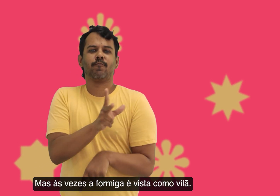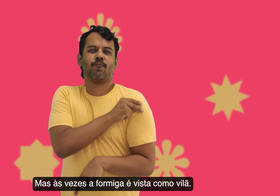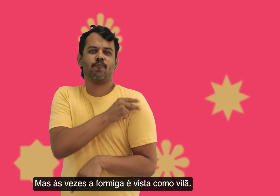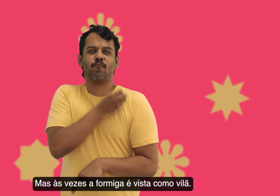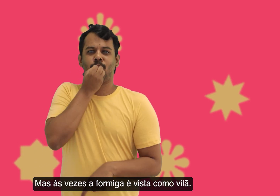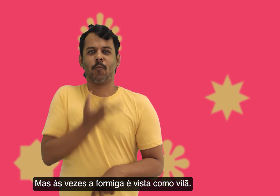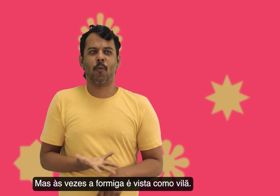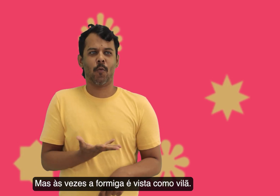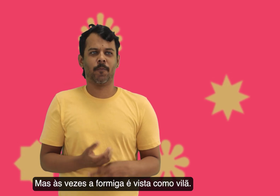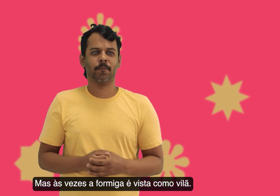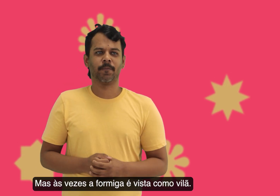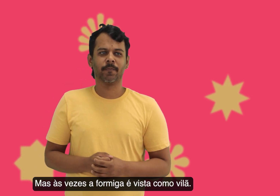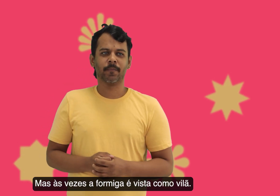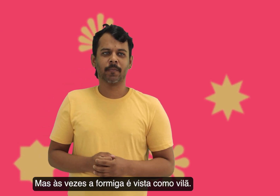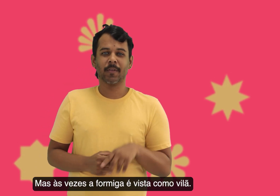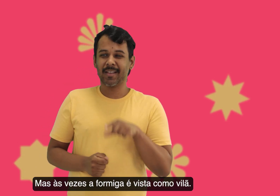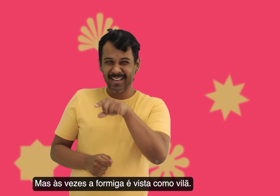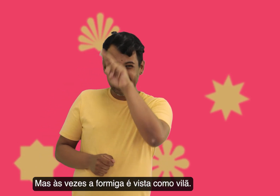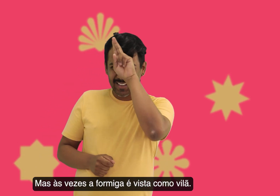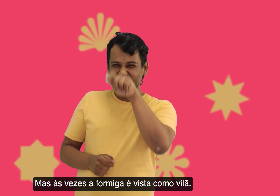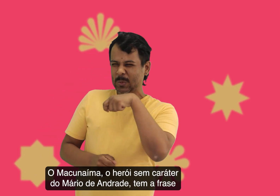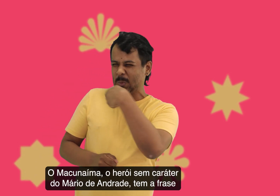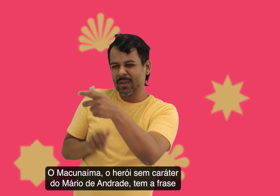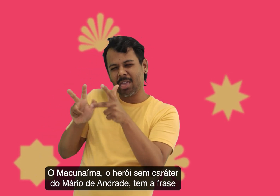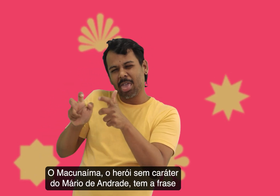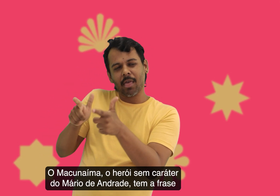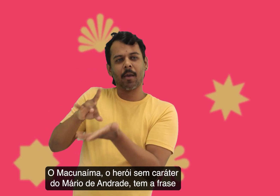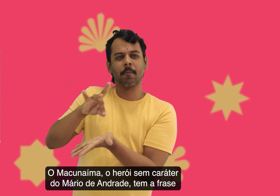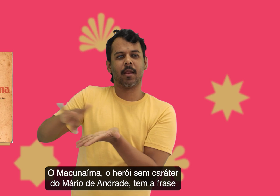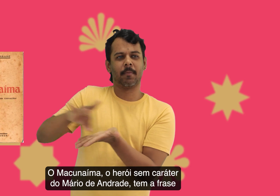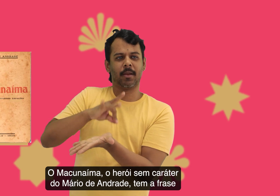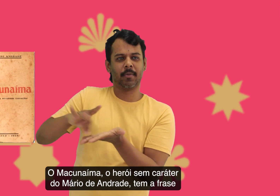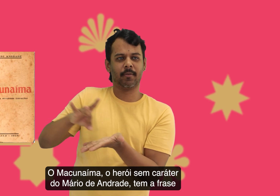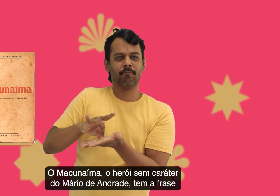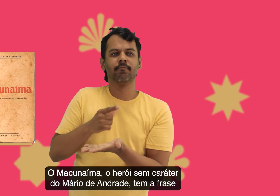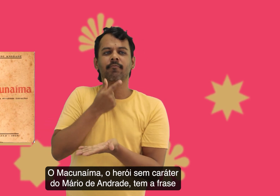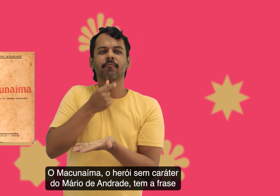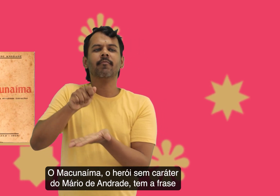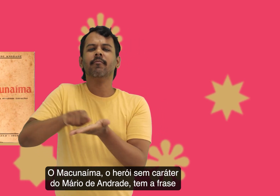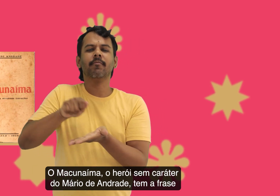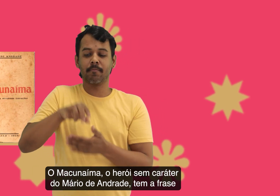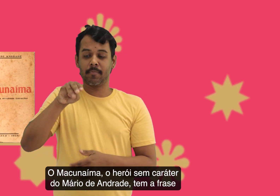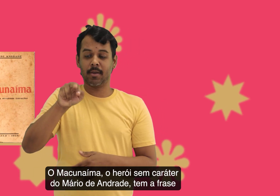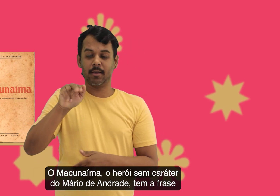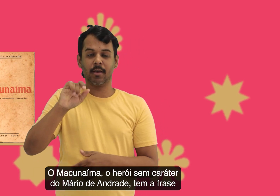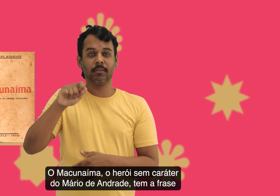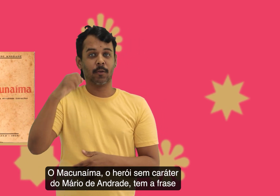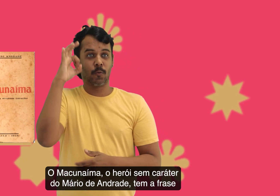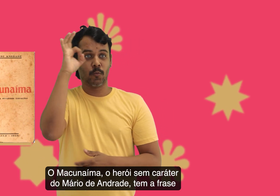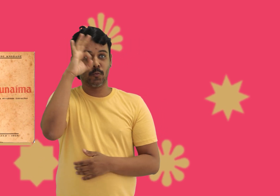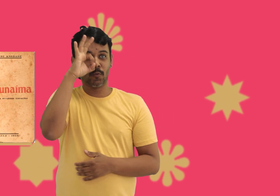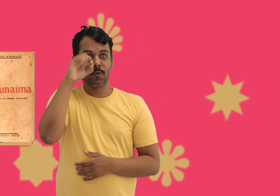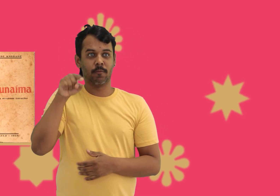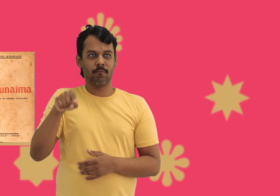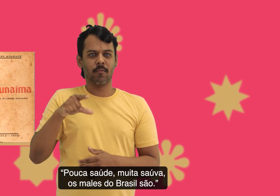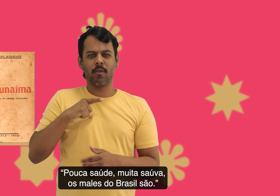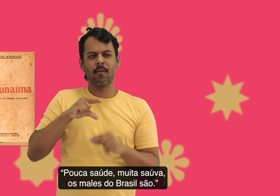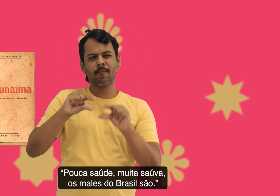Mas às vezes a formiga é vista como vilã. O Macunaíma, o herói sem caráter do Mário de Andrade, tem a frase: